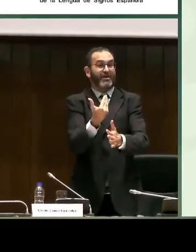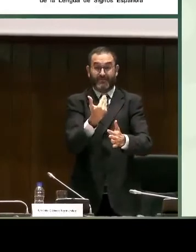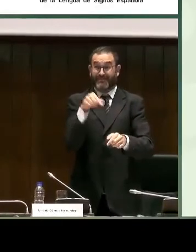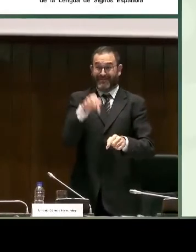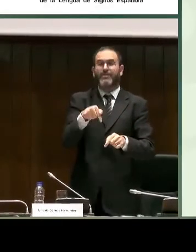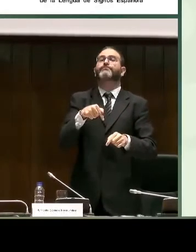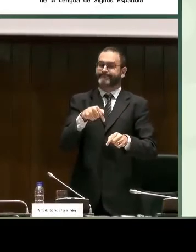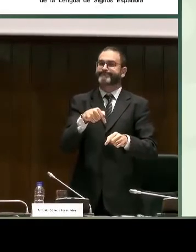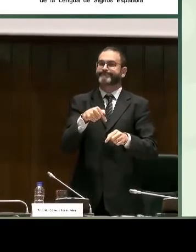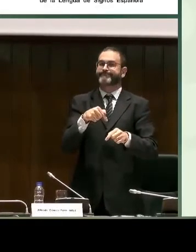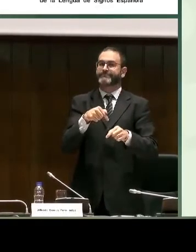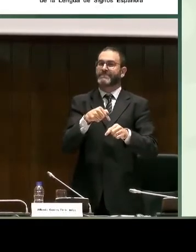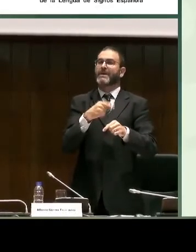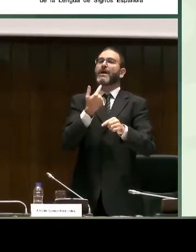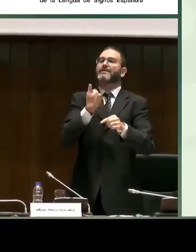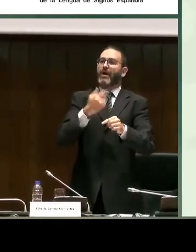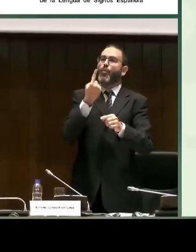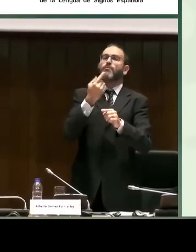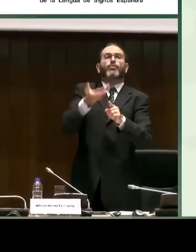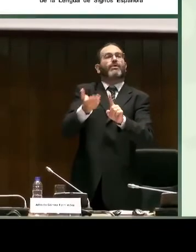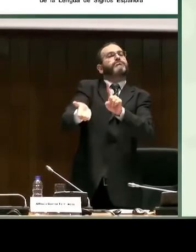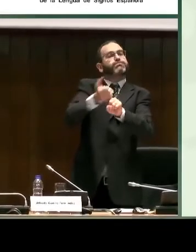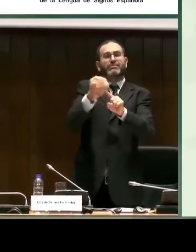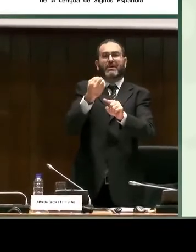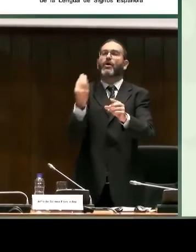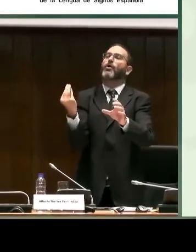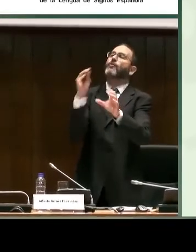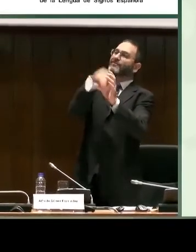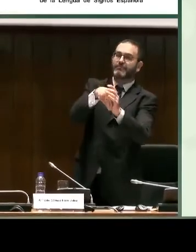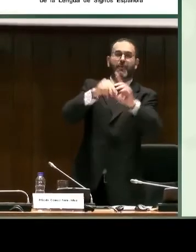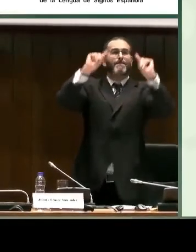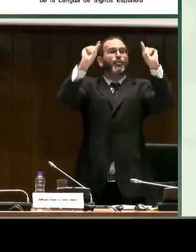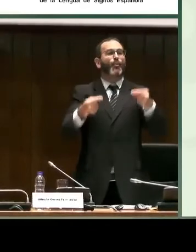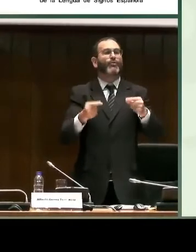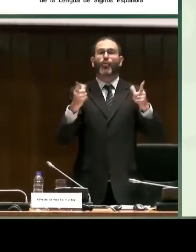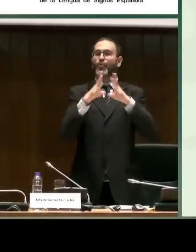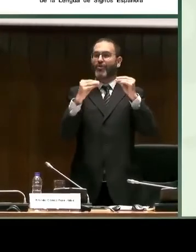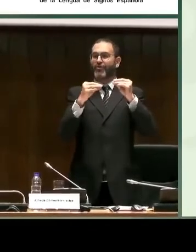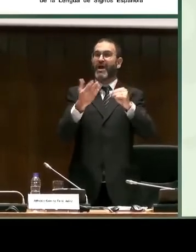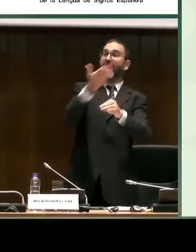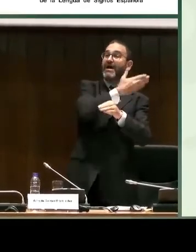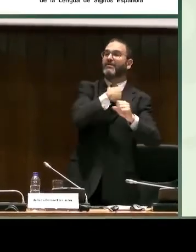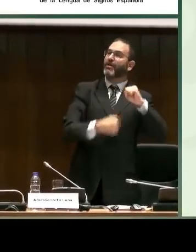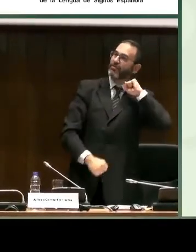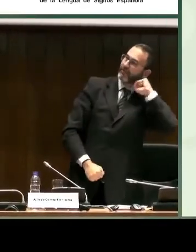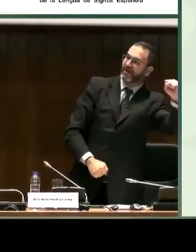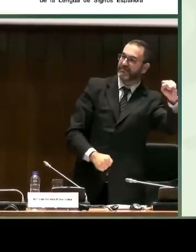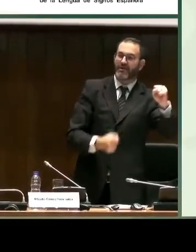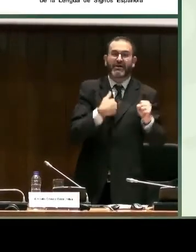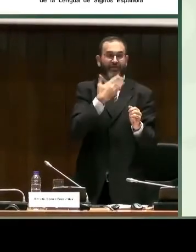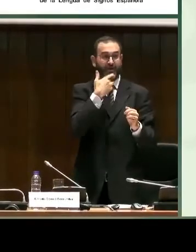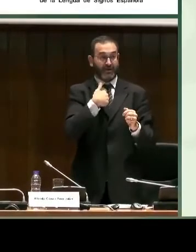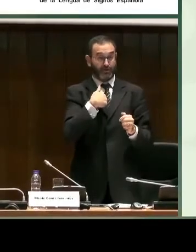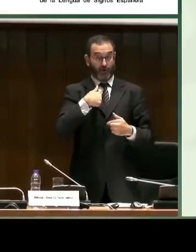lengua de signos para los servicios de la vida diaria, hemos conseguido un logro importante, y es que dentro de la Junta